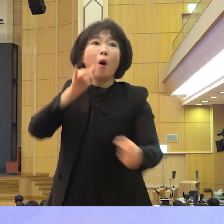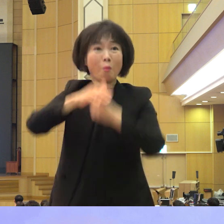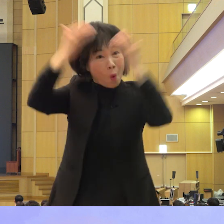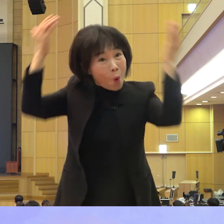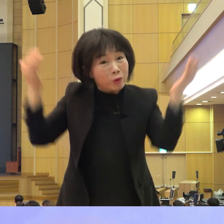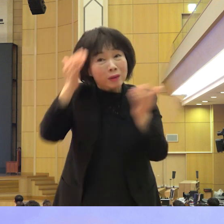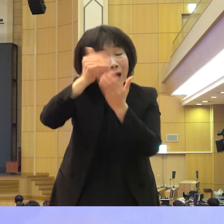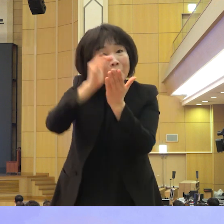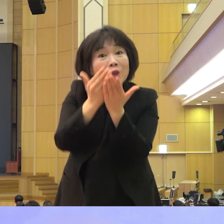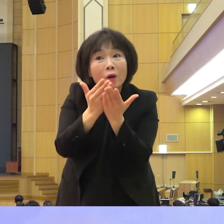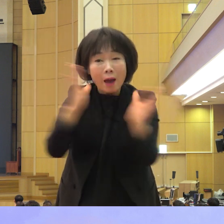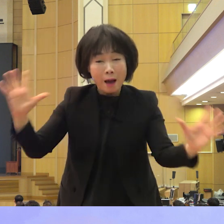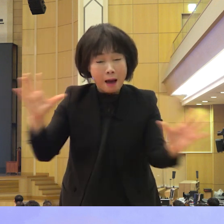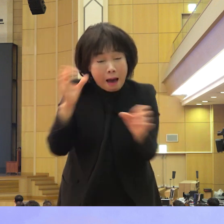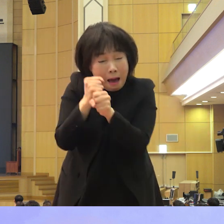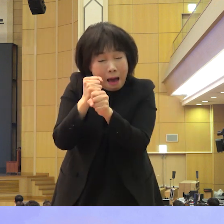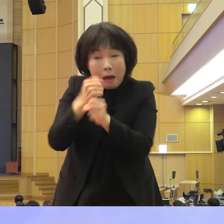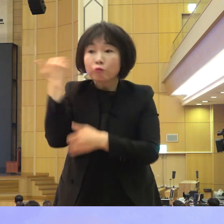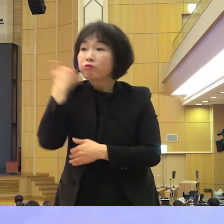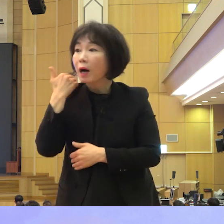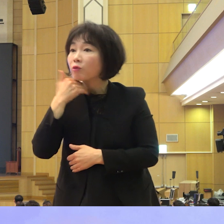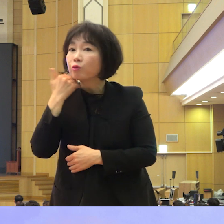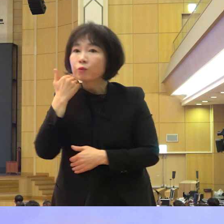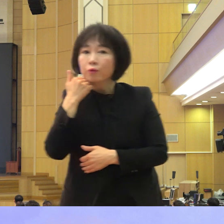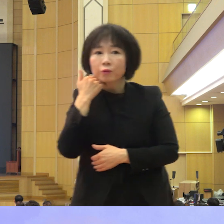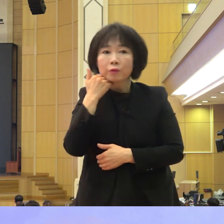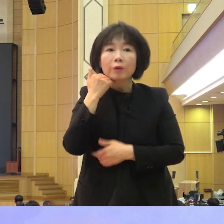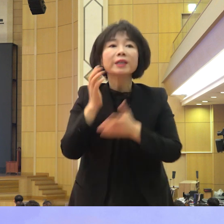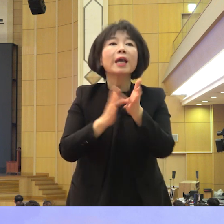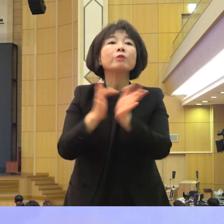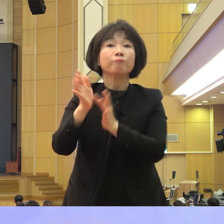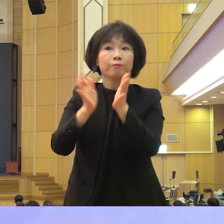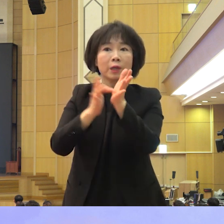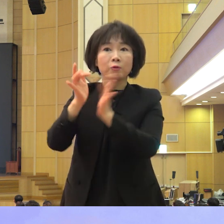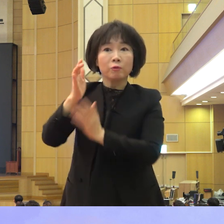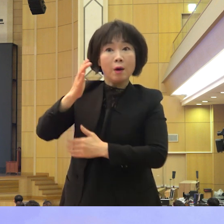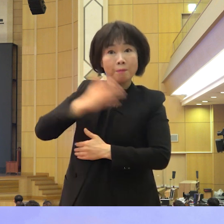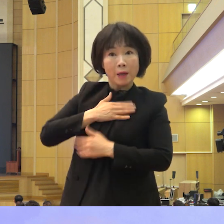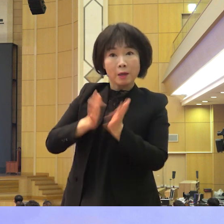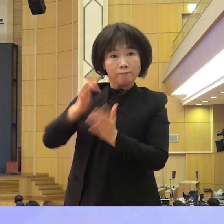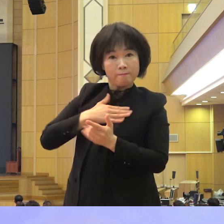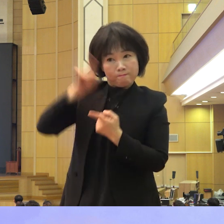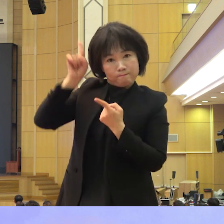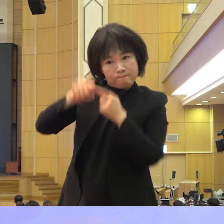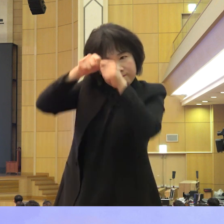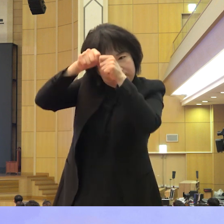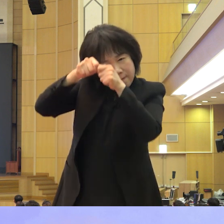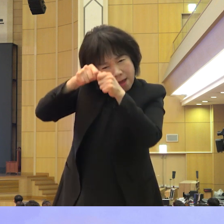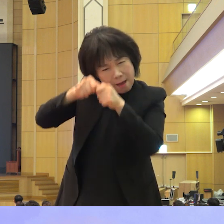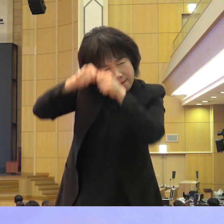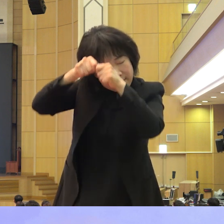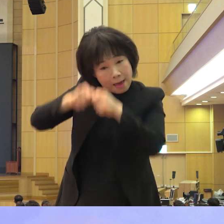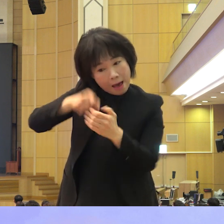모든 성경에 기록되어 있는데, 자기에 관한, 예수님에 관하여, 예수님에 대하여